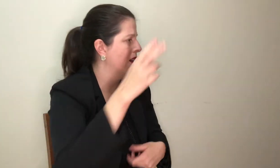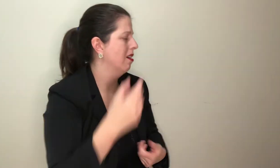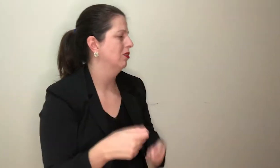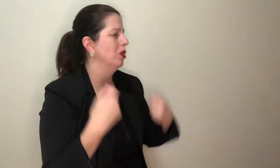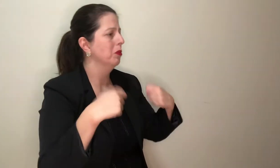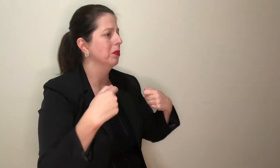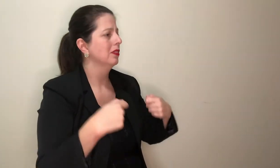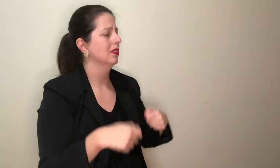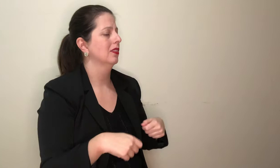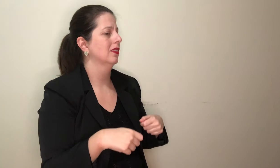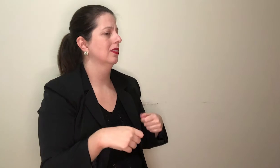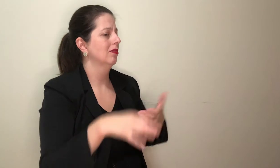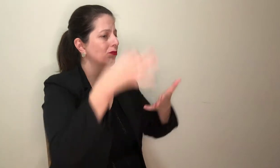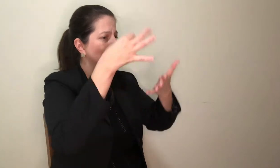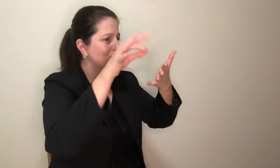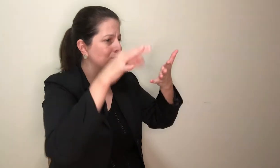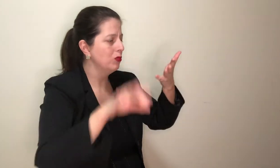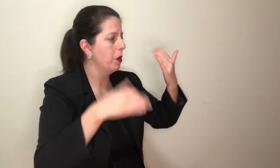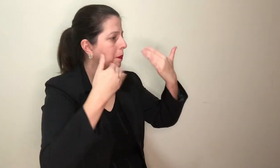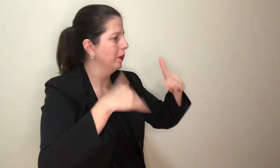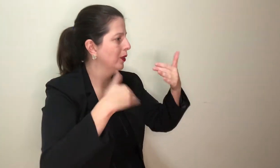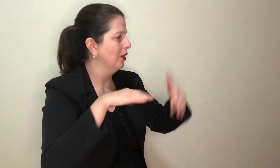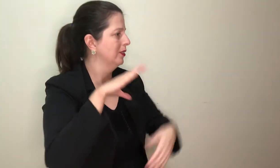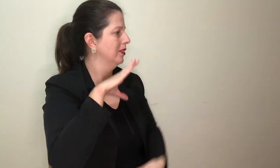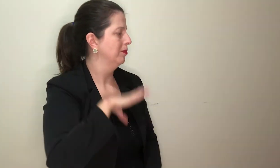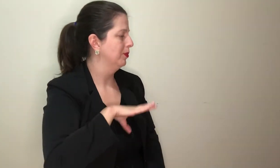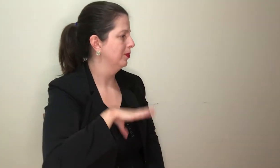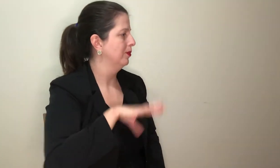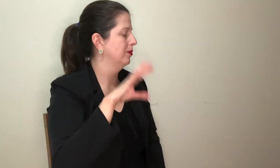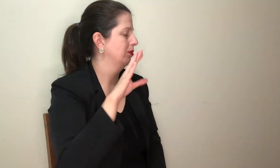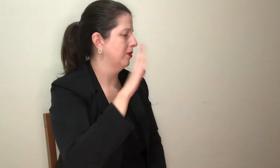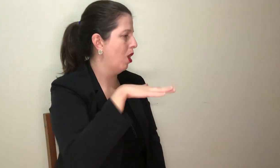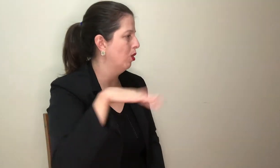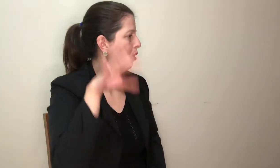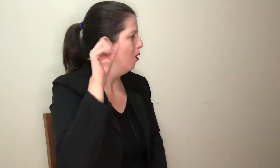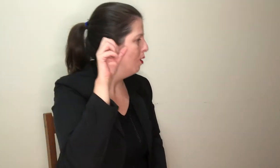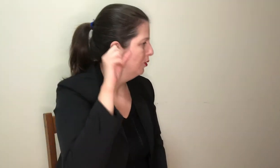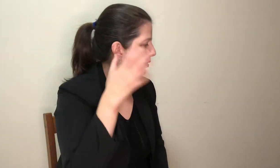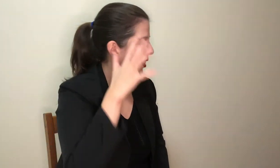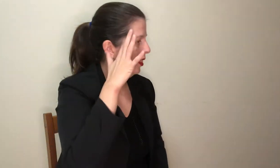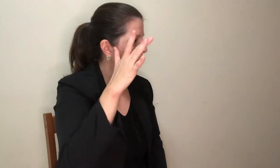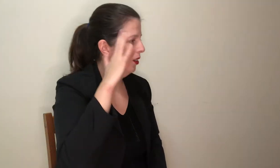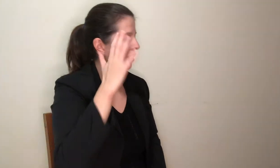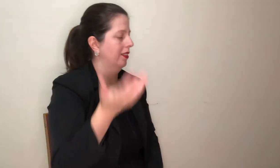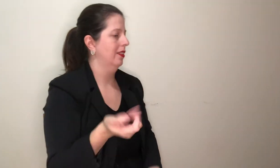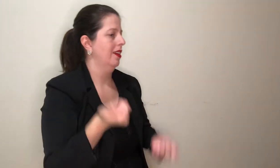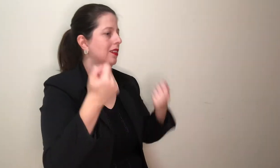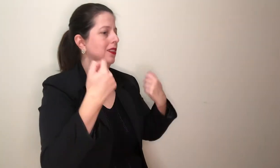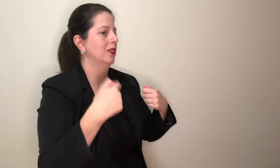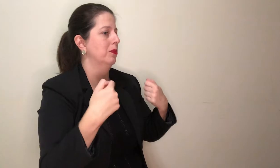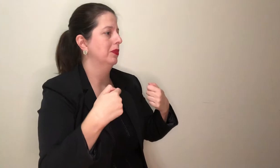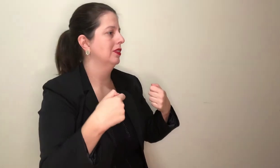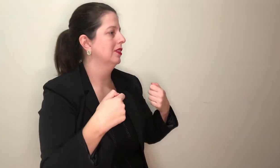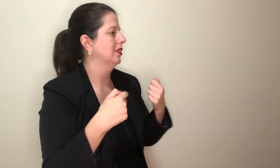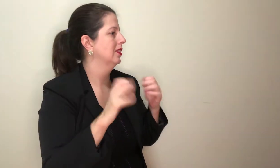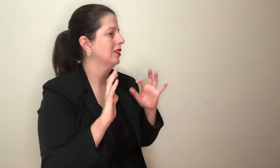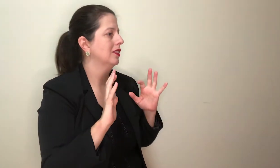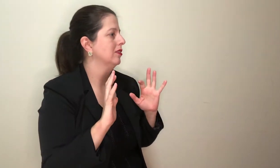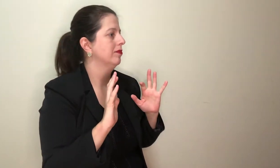português. A prova teórica, em tudo o português está presente. A escrita do português está ali e